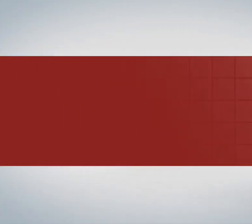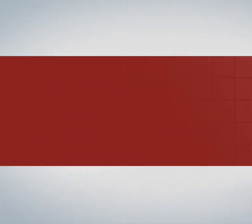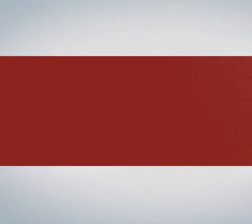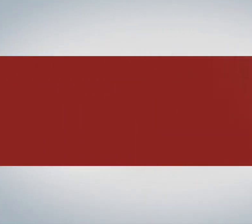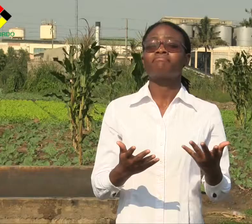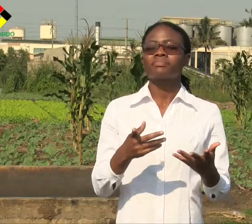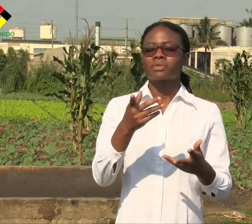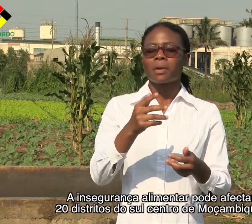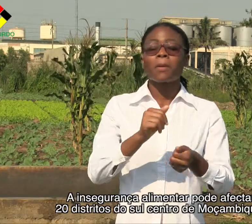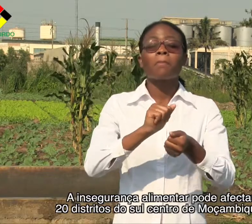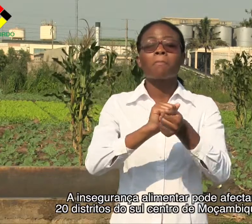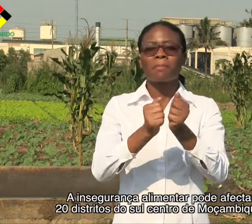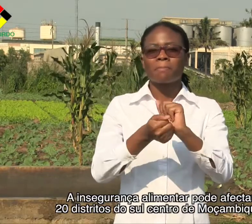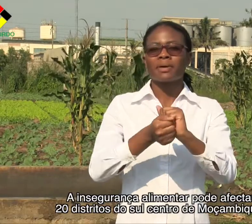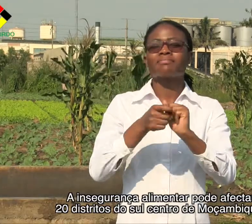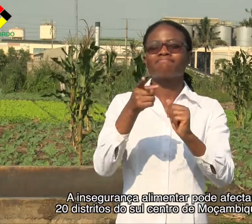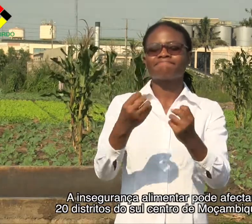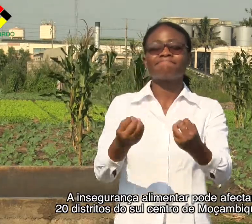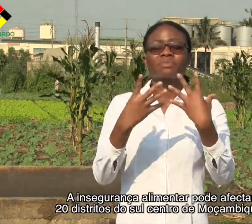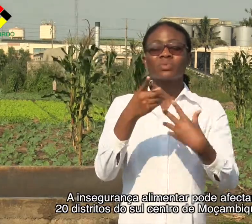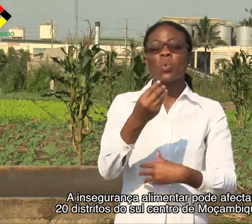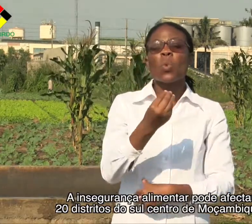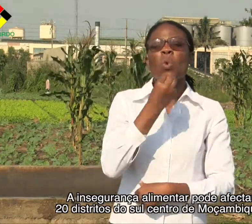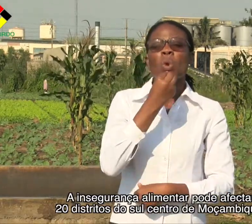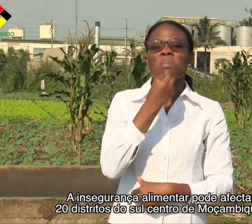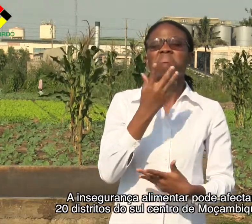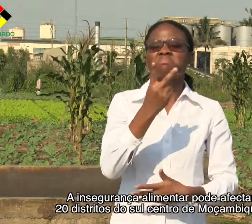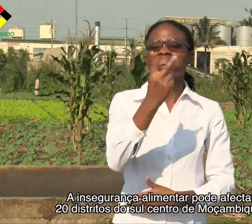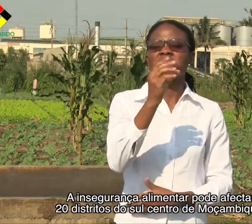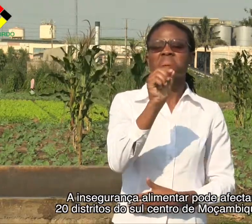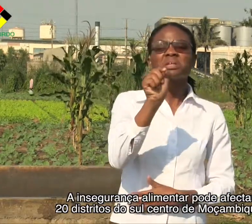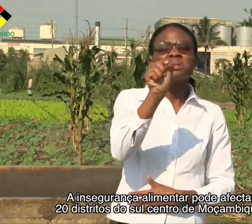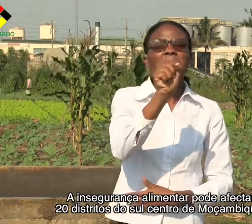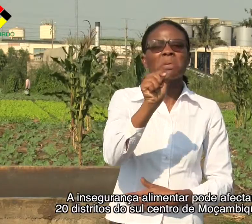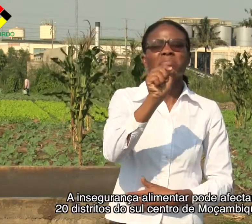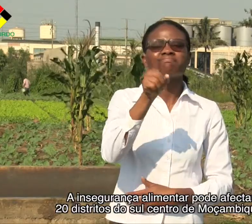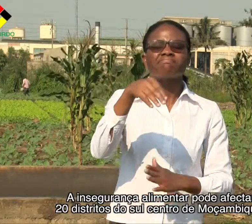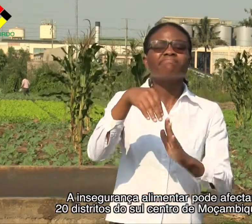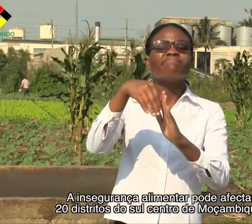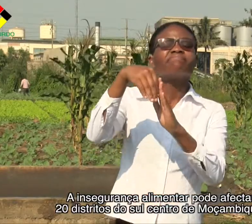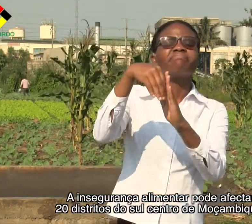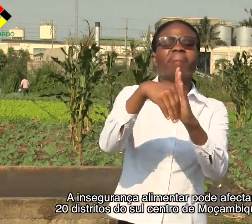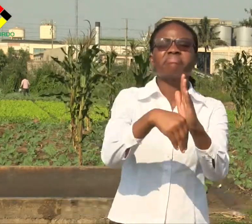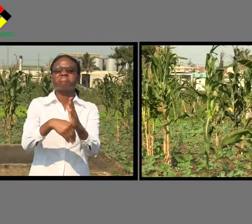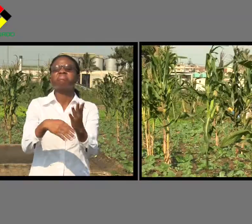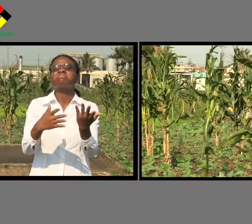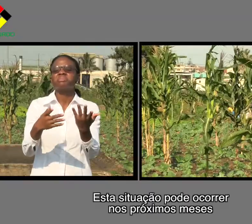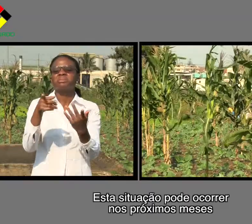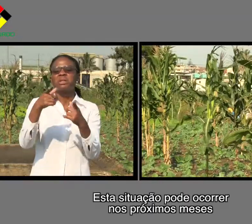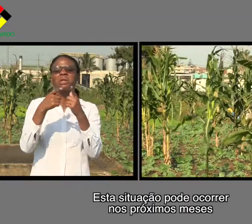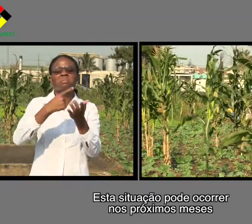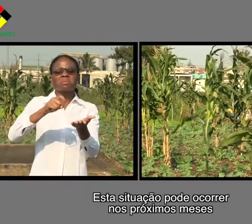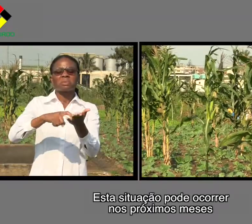A insegurança alimentar pode afetar 20 distritos do sul e centro de Moçambique. Esta situação